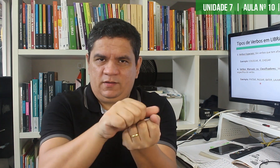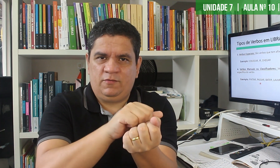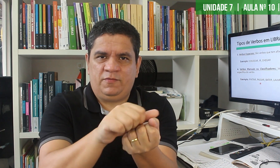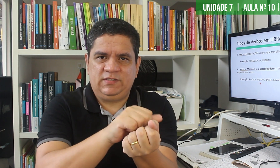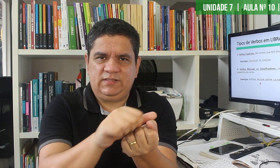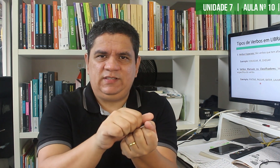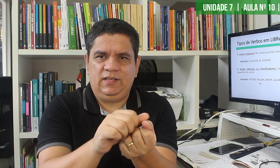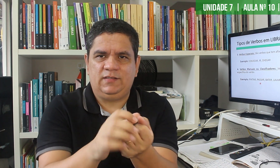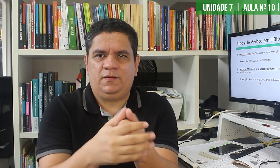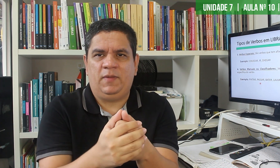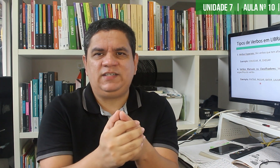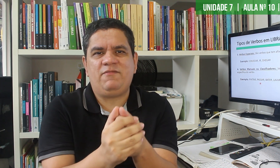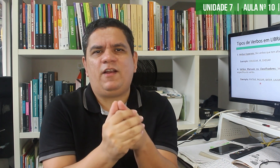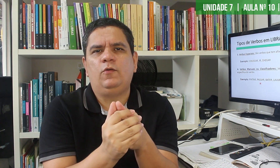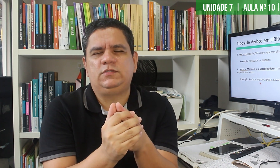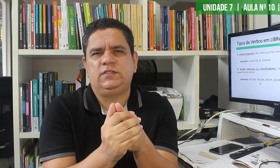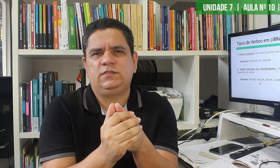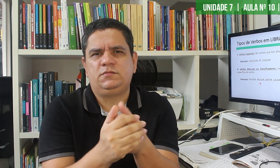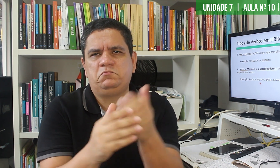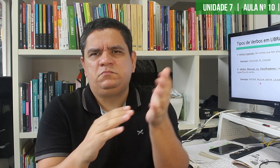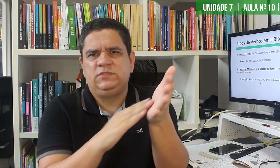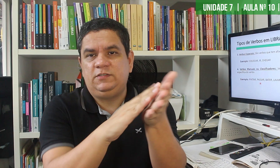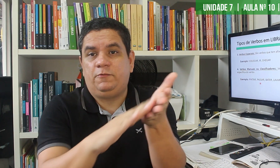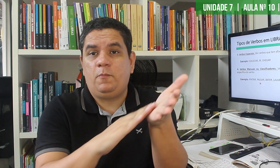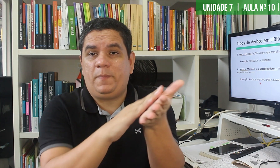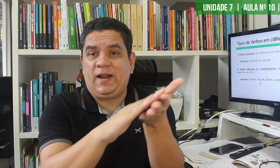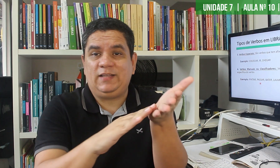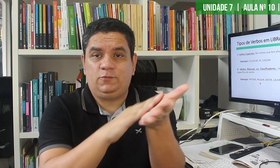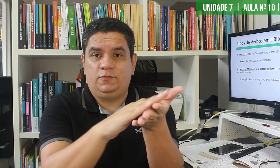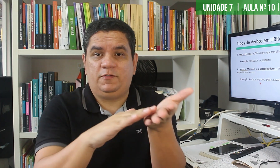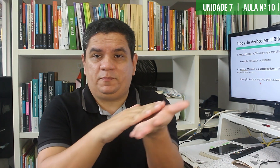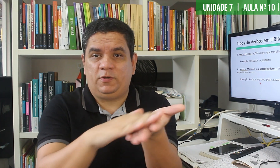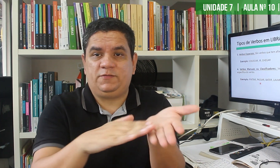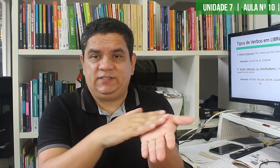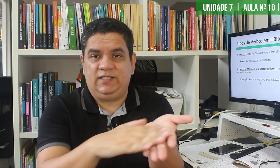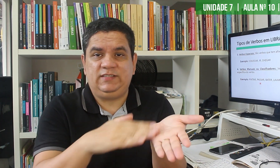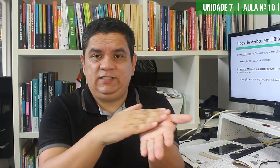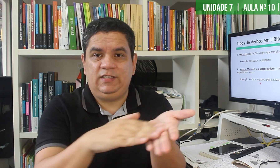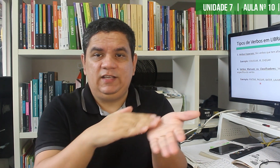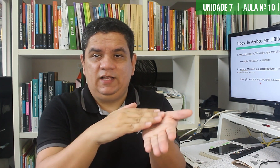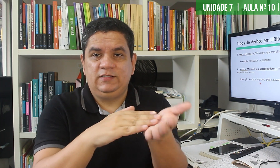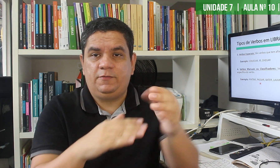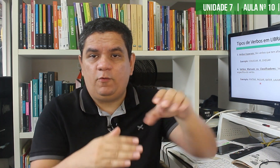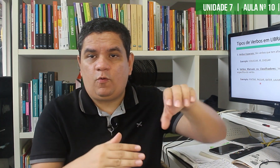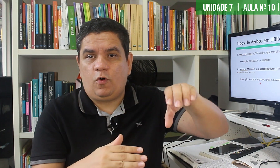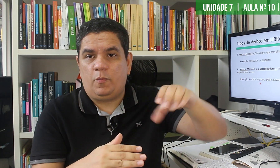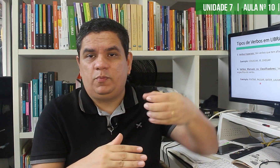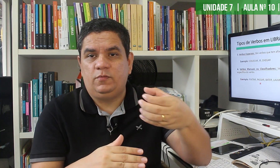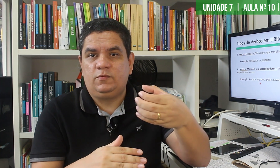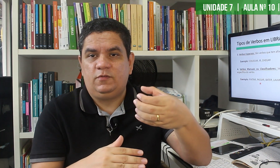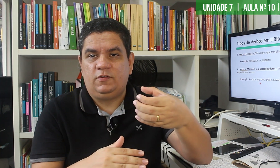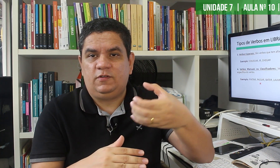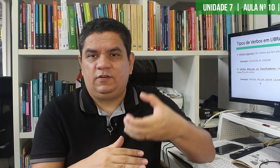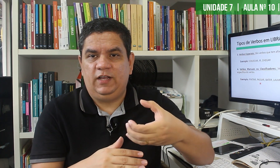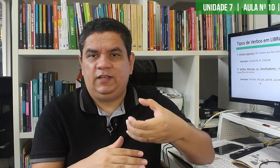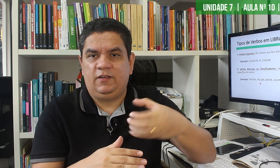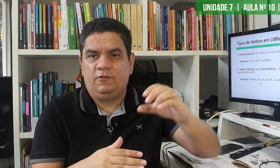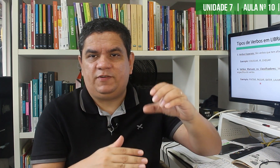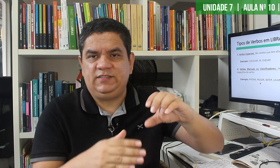vou fazer assim. Mais lavar louça. Se for um prato, eu posso fazer assim. Se for um copo, né, eu vou fazer